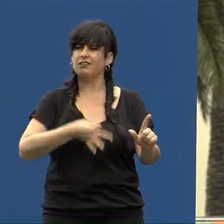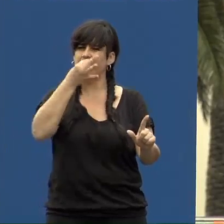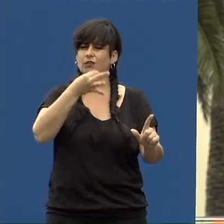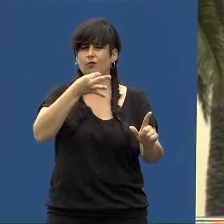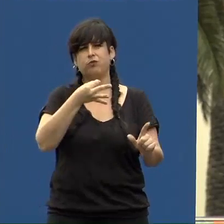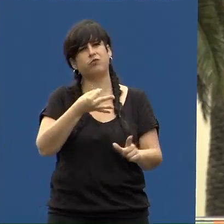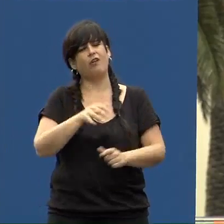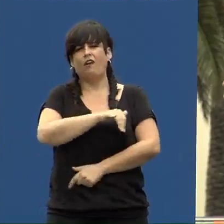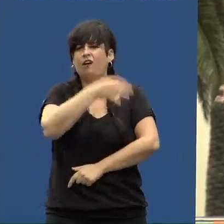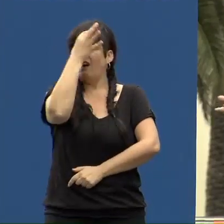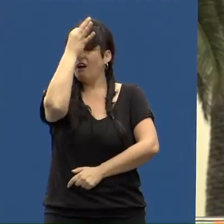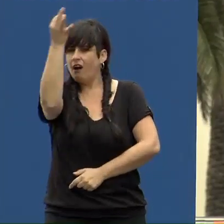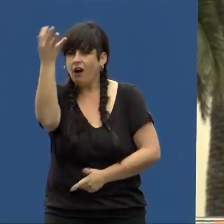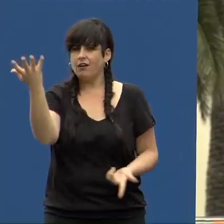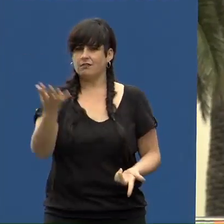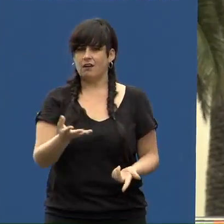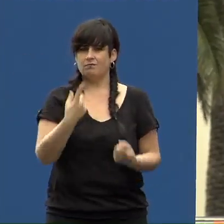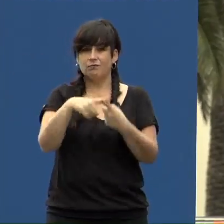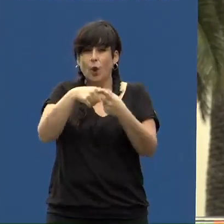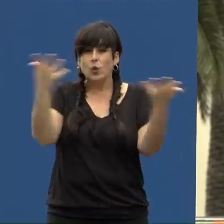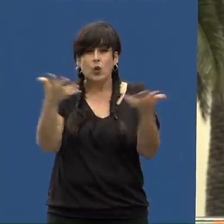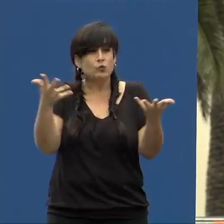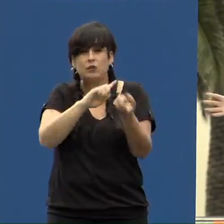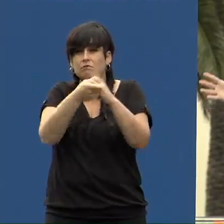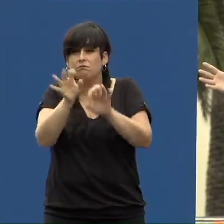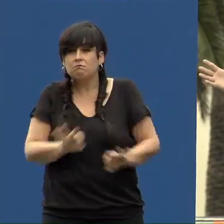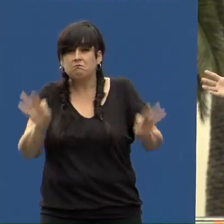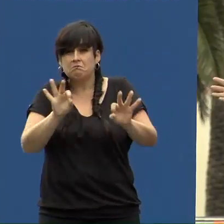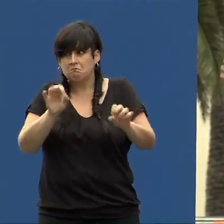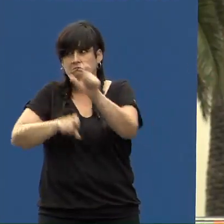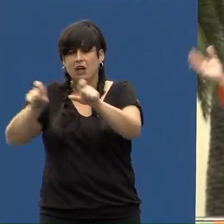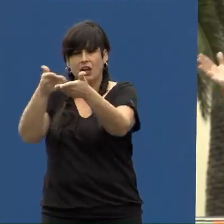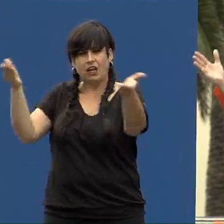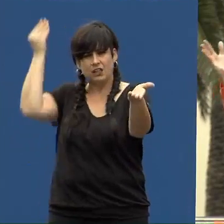no cambien las cosas más urgentes, ¿no? Porque una cosa es lo